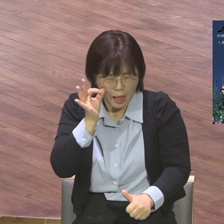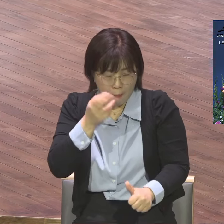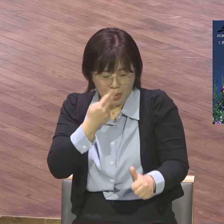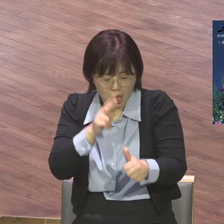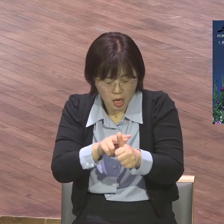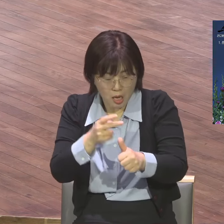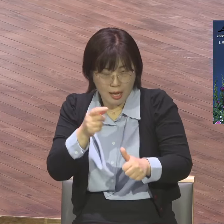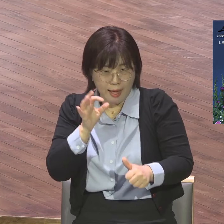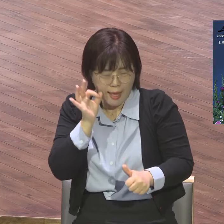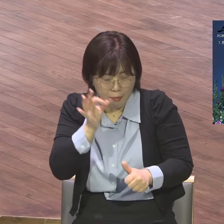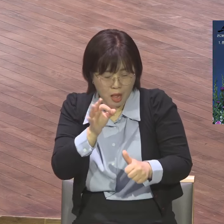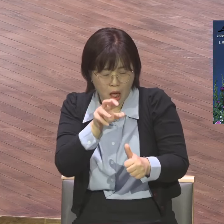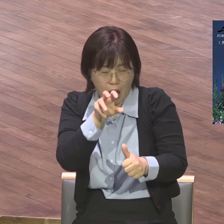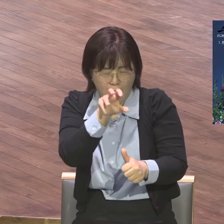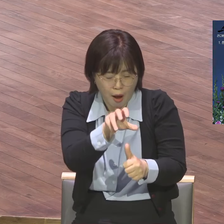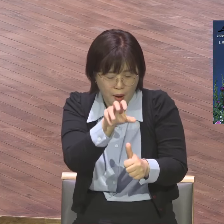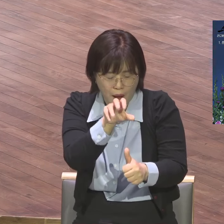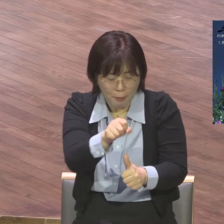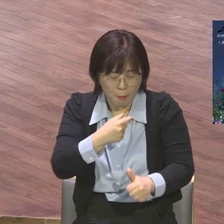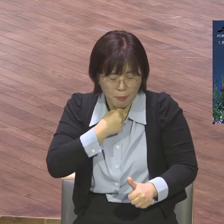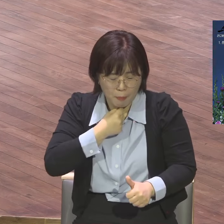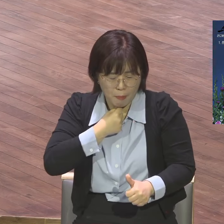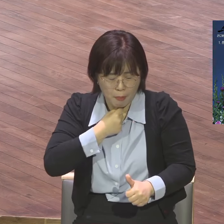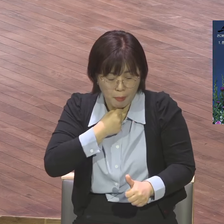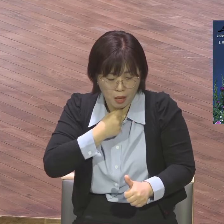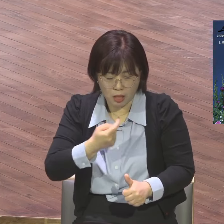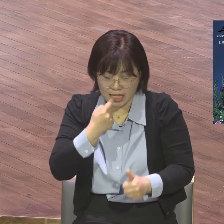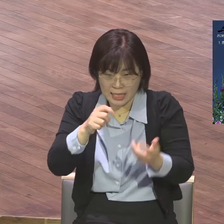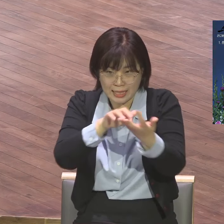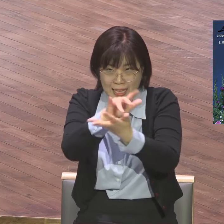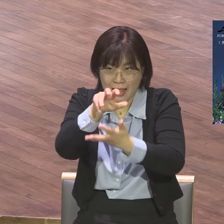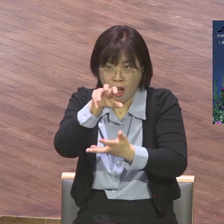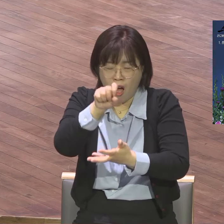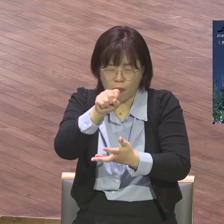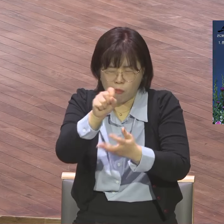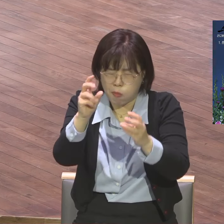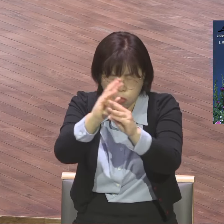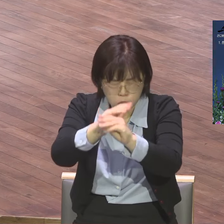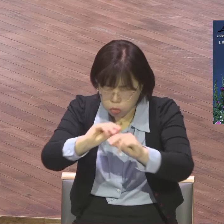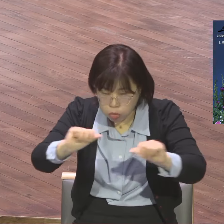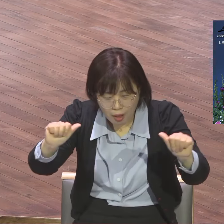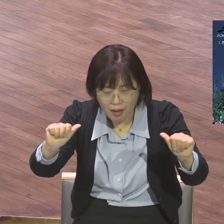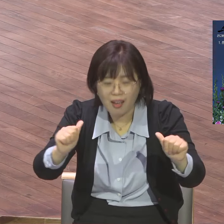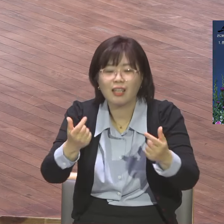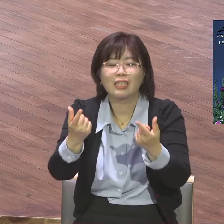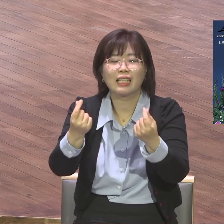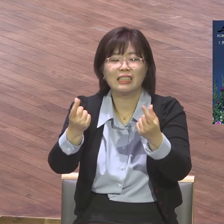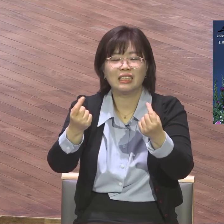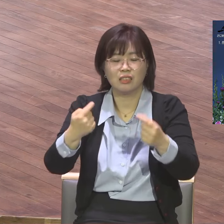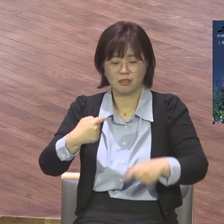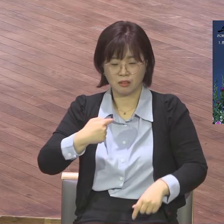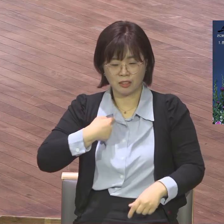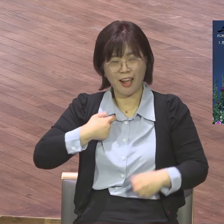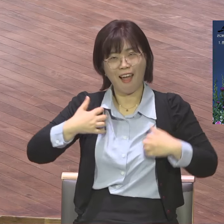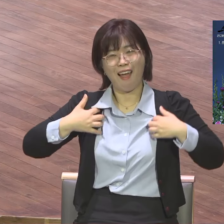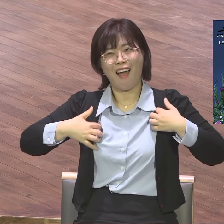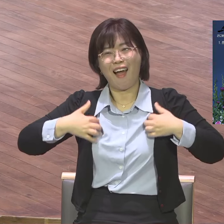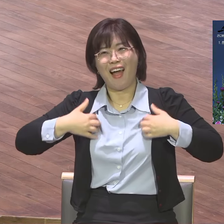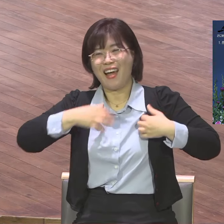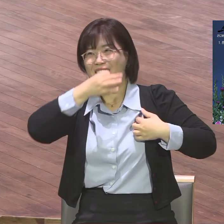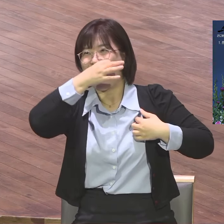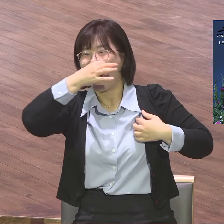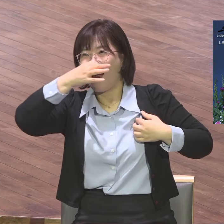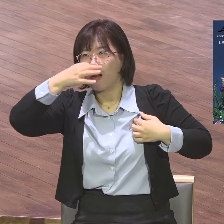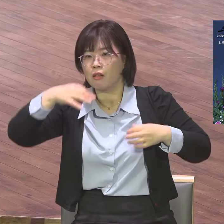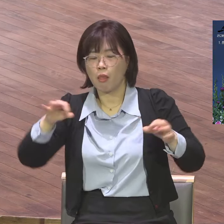그 행복이. 그 가지 그지 너무 짧아. 이 땅에서의 삶 자체가 사실은 순간적이지요. 순간